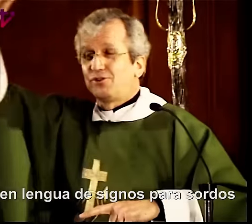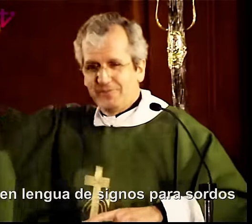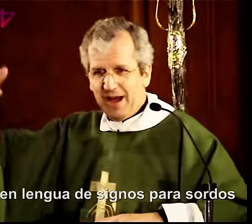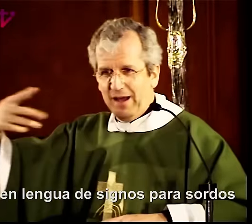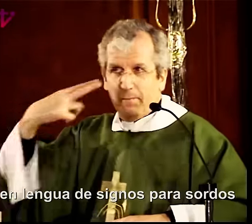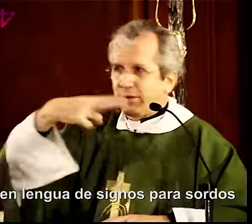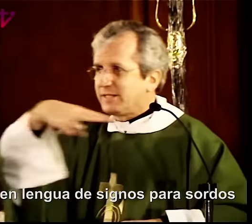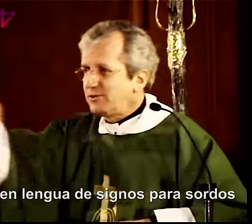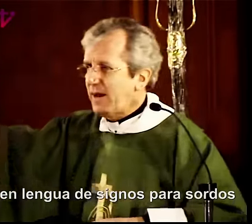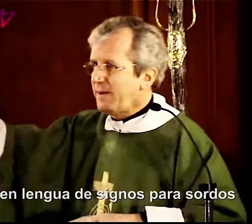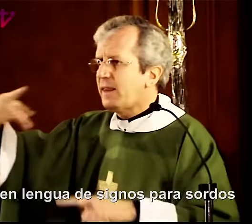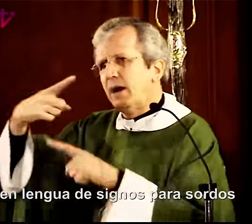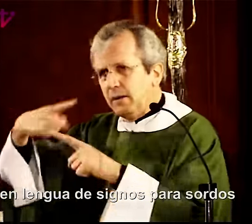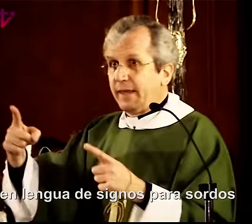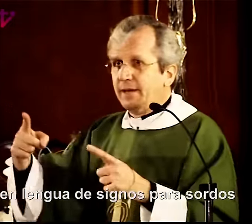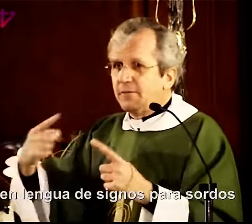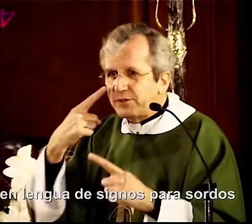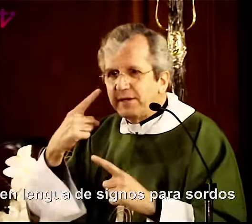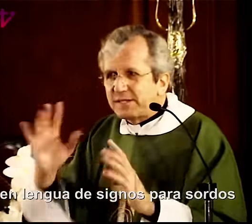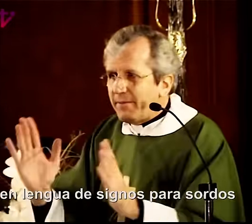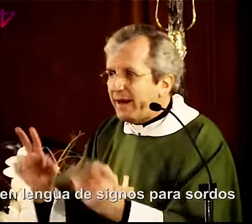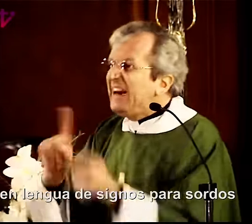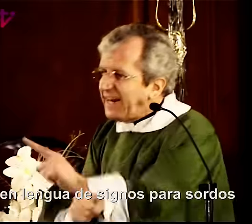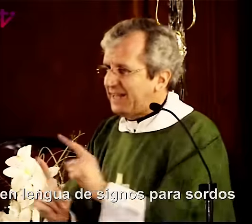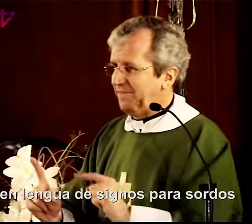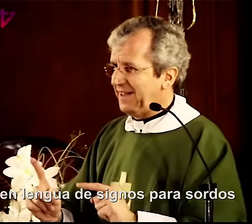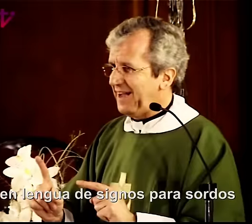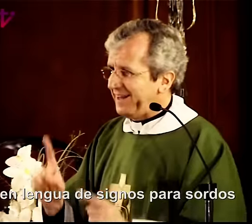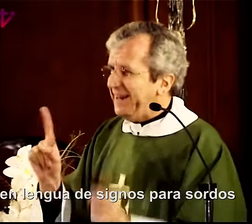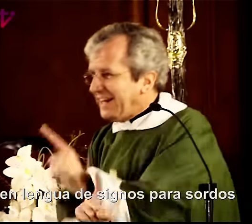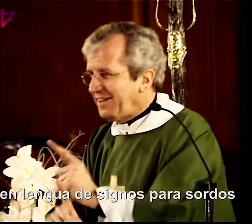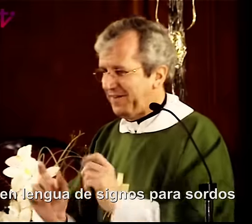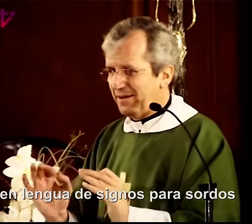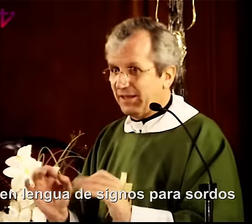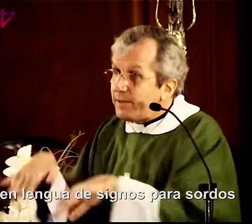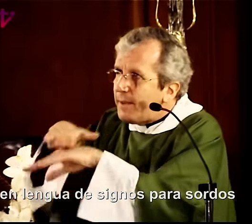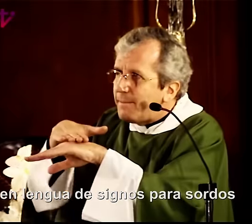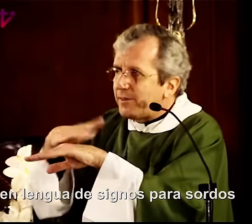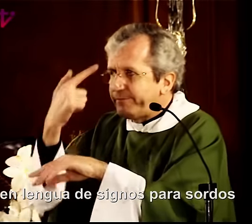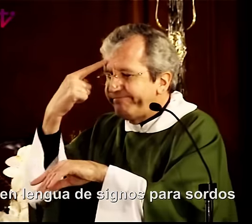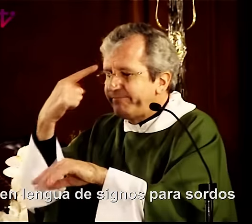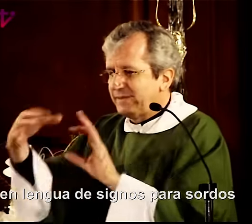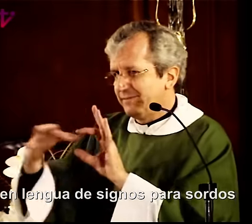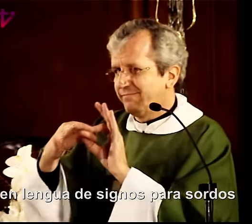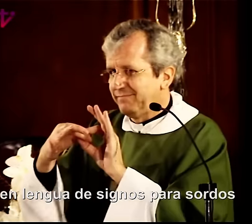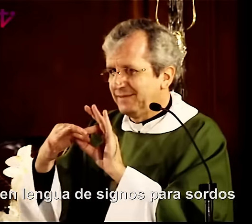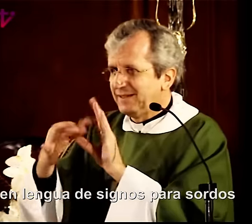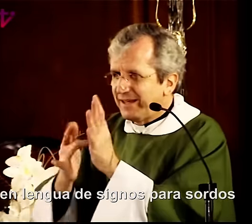va, la mirada. Bien, pues saber rectificar, rectificar inmediatamente. Perdón,